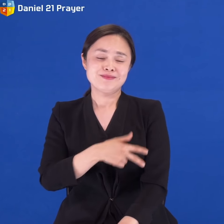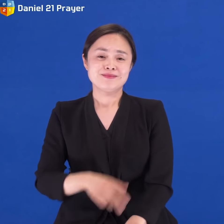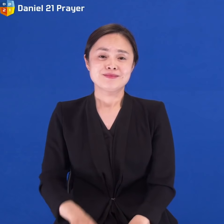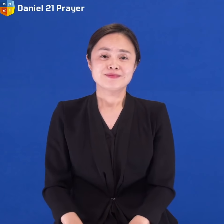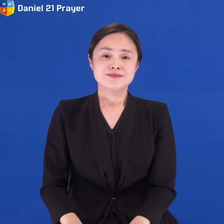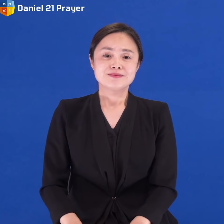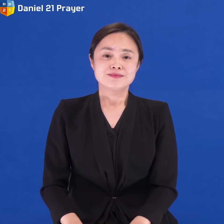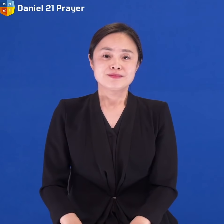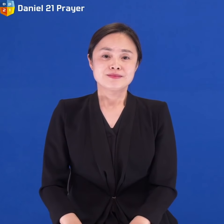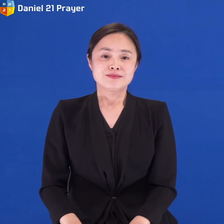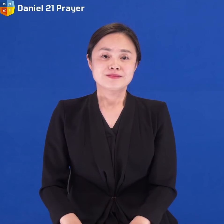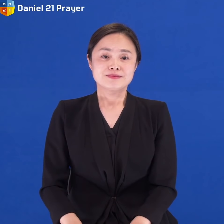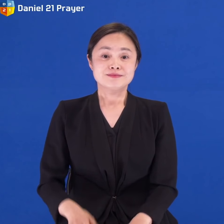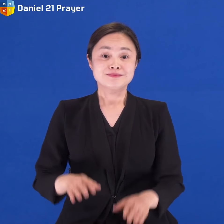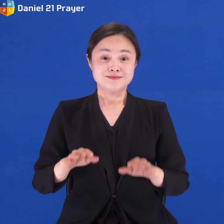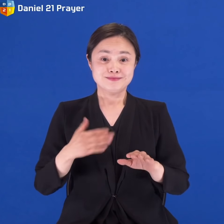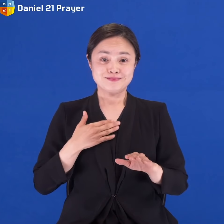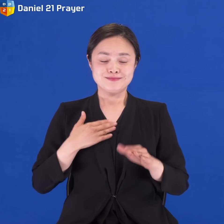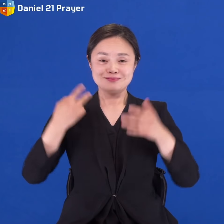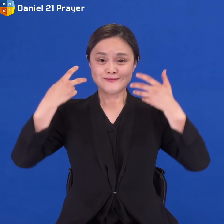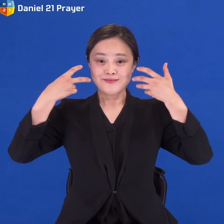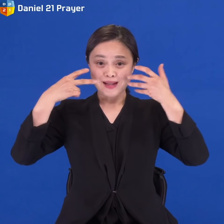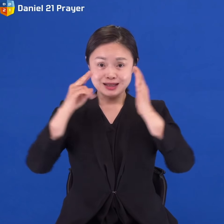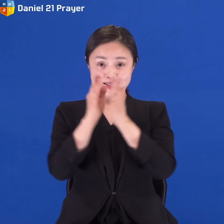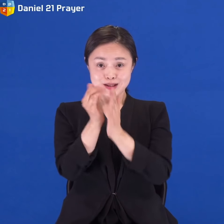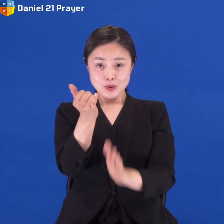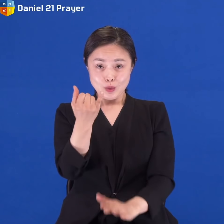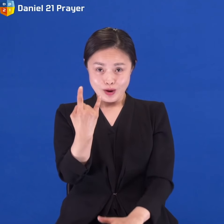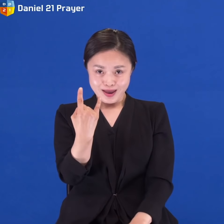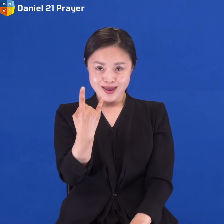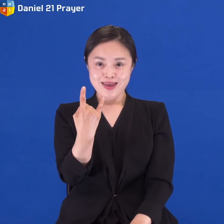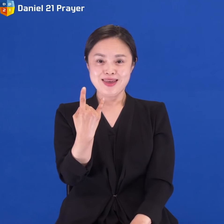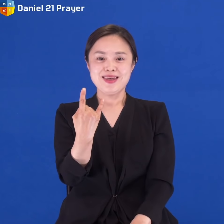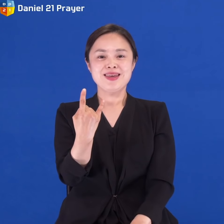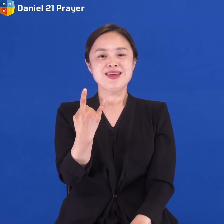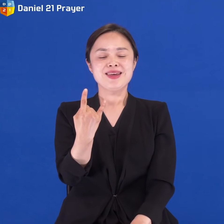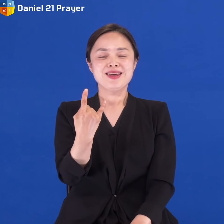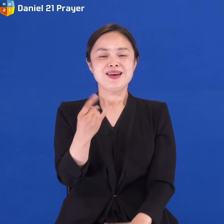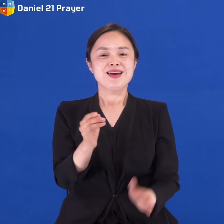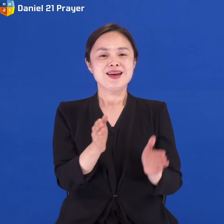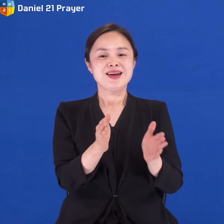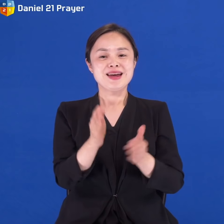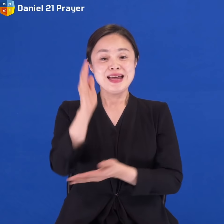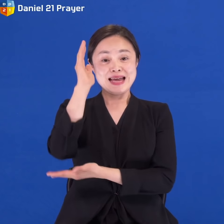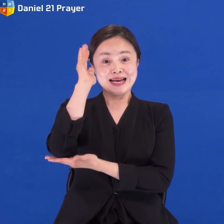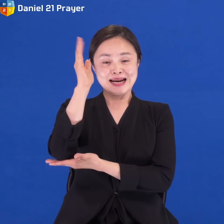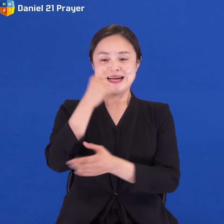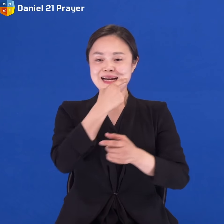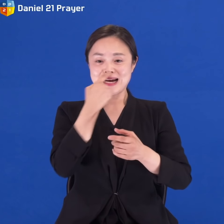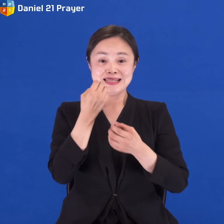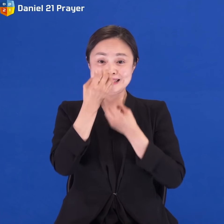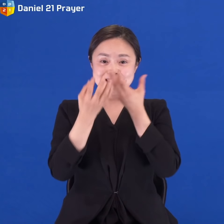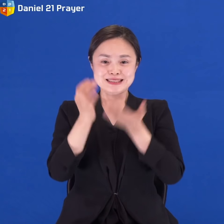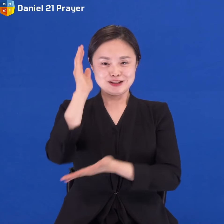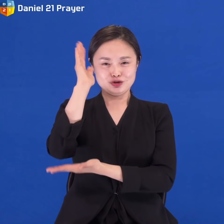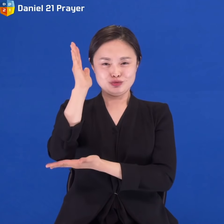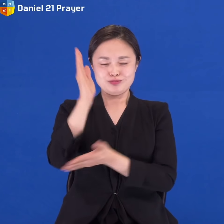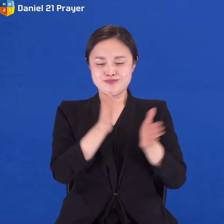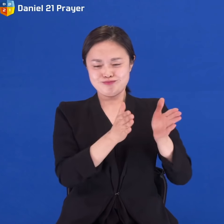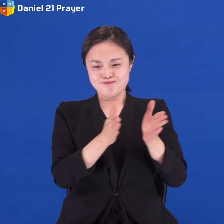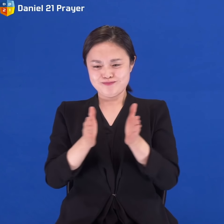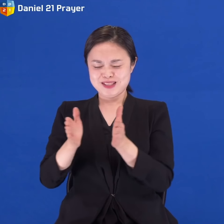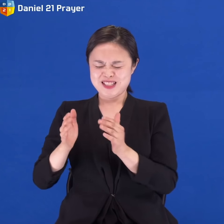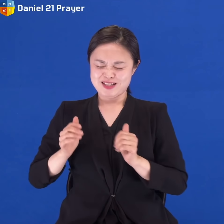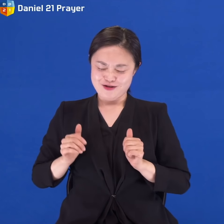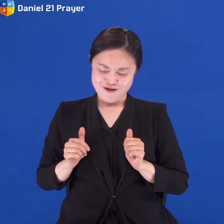열심히 열정적으로 저는 태어나서 50년 동안 일하고 살아온 아이인데 어릴 때도 용돈을 벌었으니까 동생들 데리고